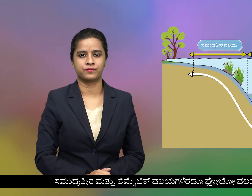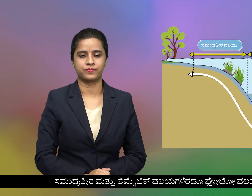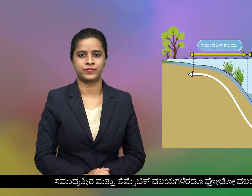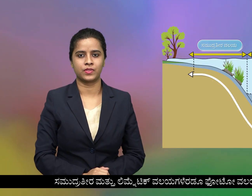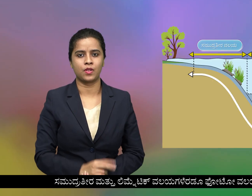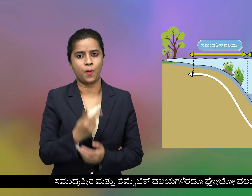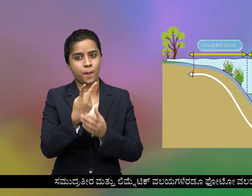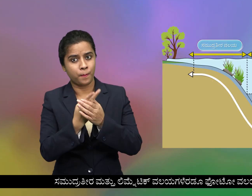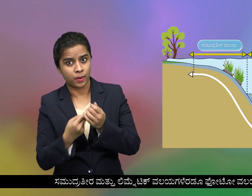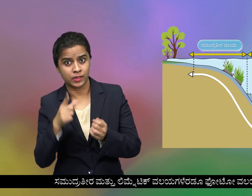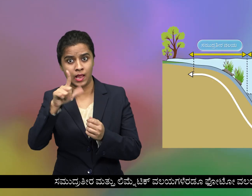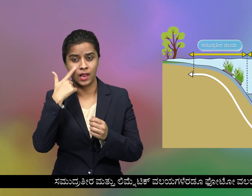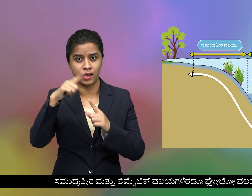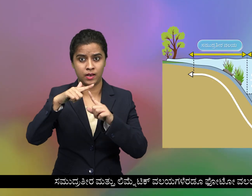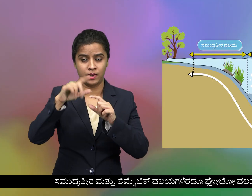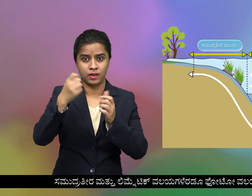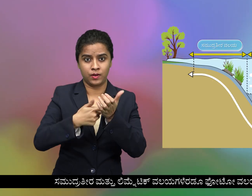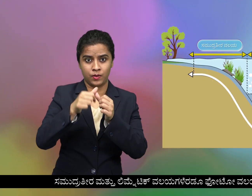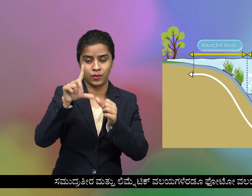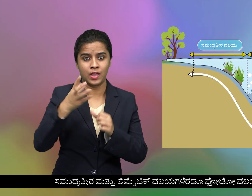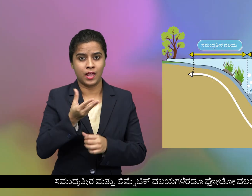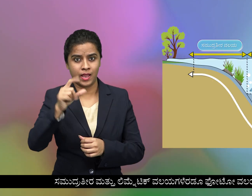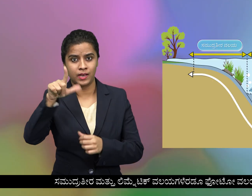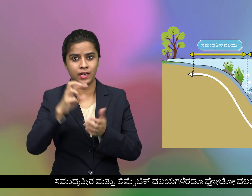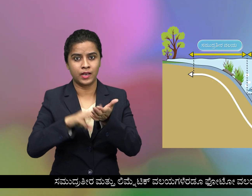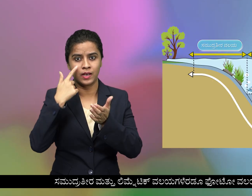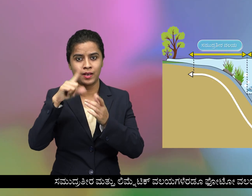ಸಮುದ್ರ ತೀರ ಮತ್ತು ಲಿಮ್ನೆಟಿಕ್ ವಲಯಗಳೆರಡೂ ಫೋಟೋ ವಲಯಗಳಾಗಿವೆ.